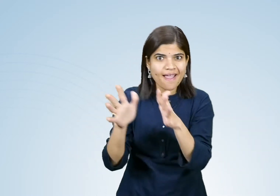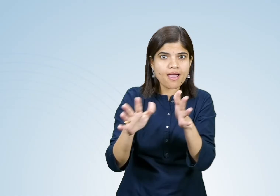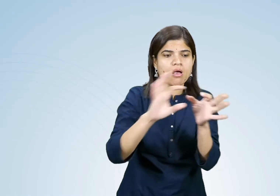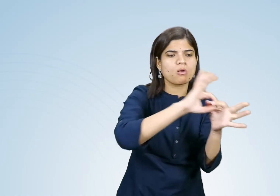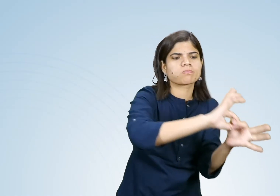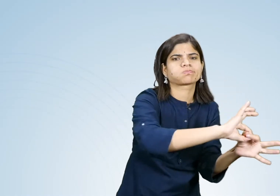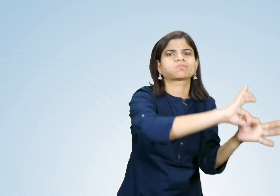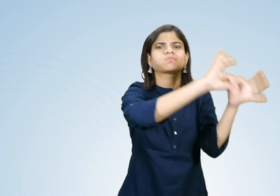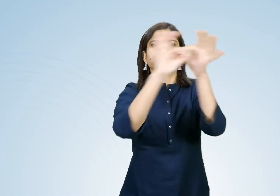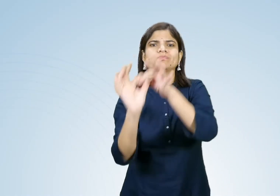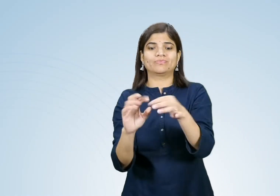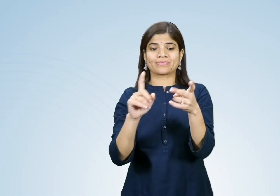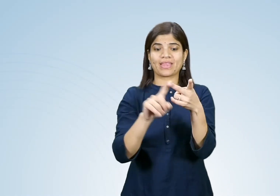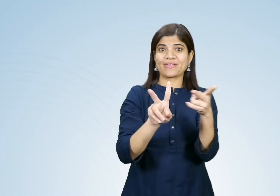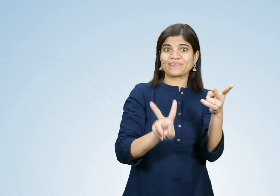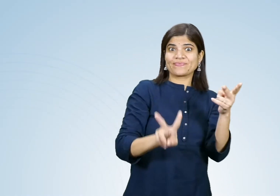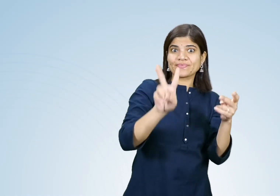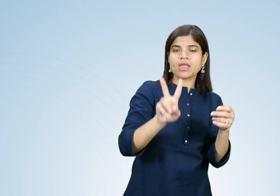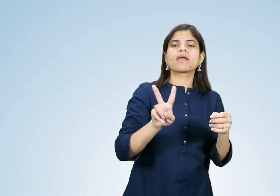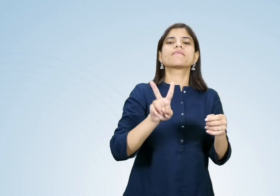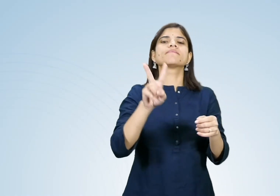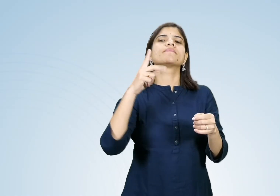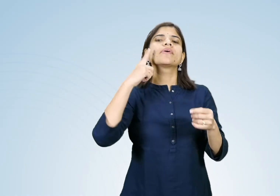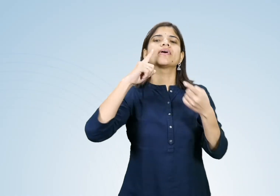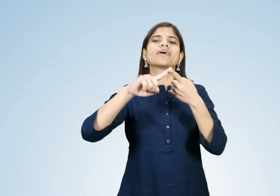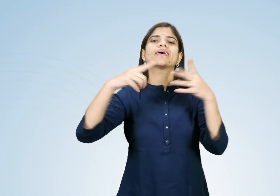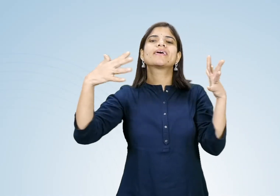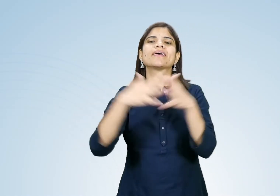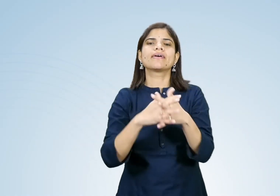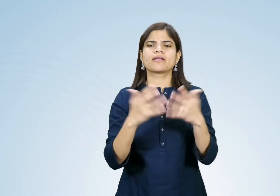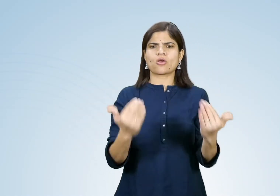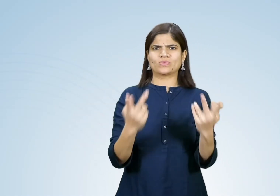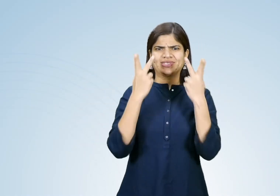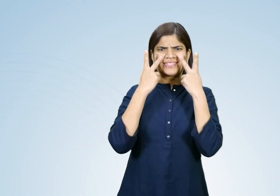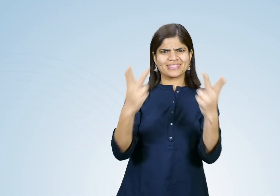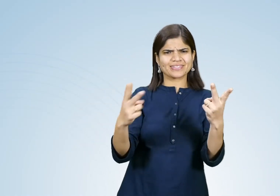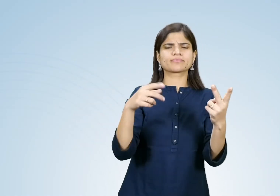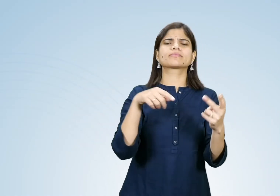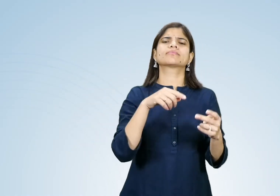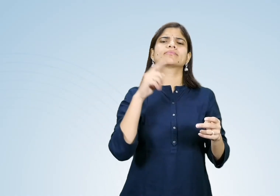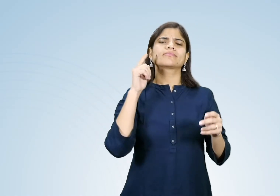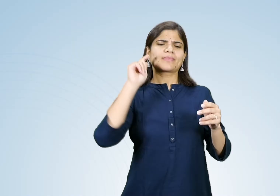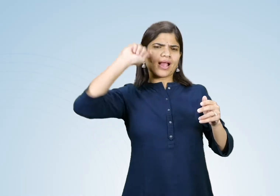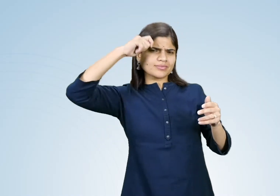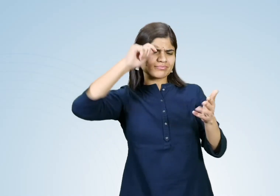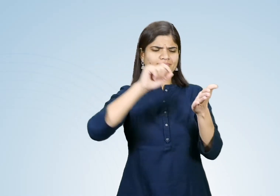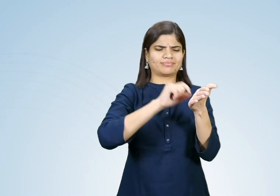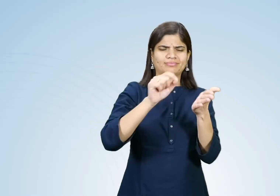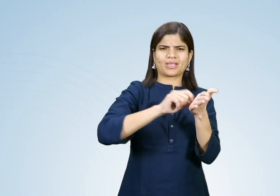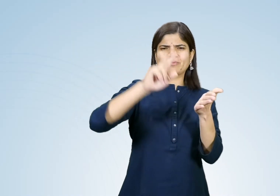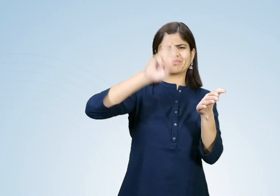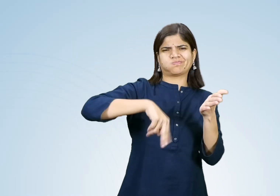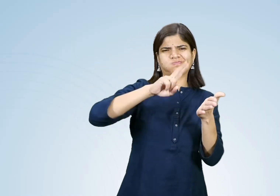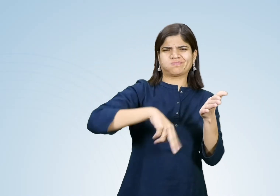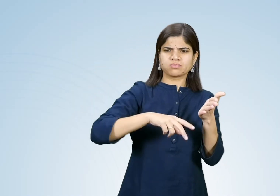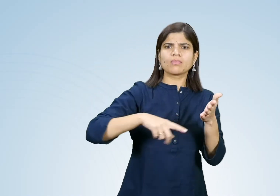करता है। व्यू, बच्चे को उसी विषय को अंग्रेजी भाषा में पढ़ाया जाता